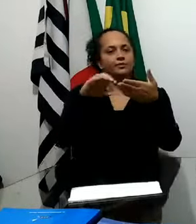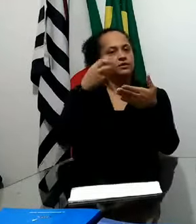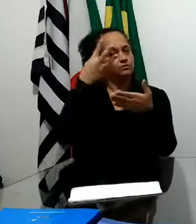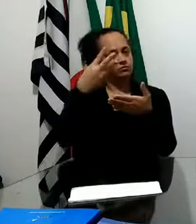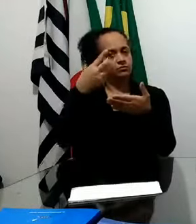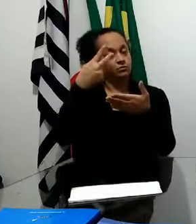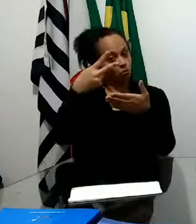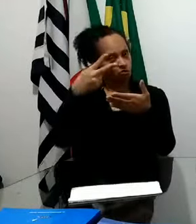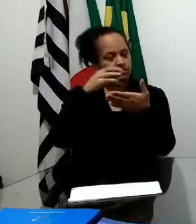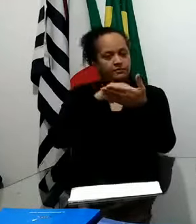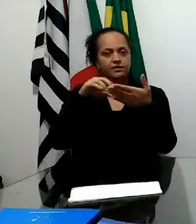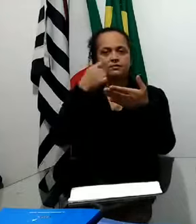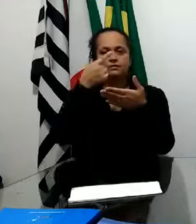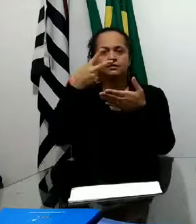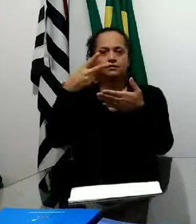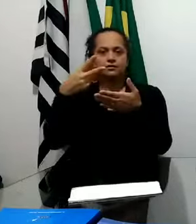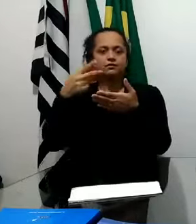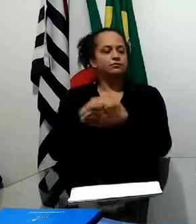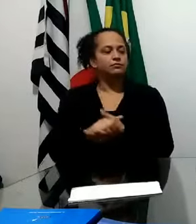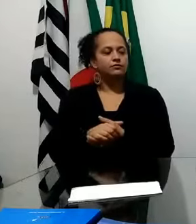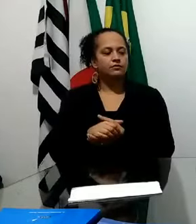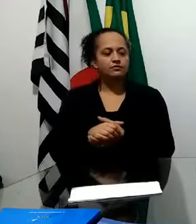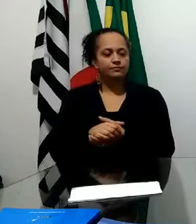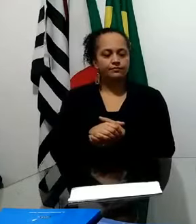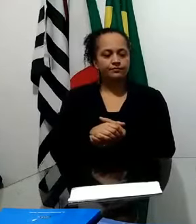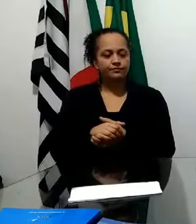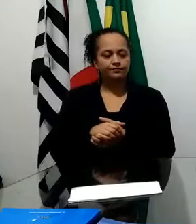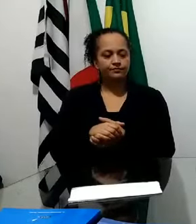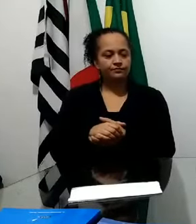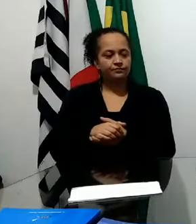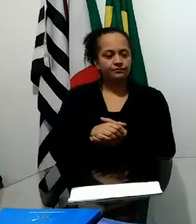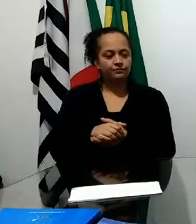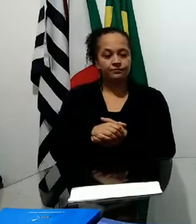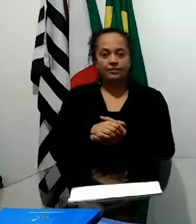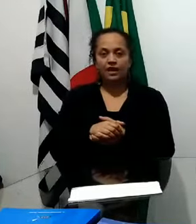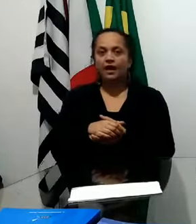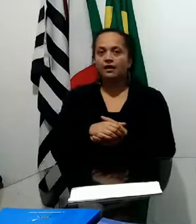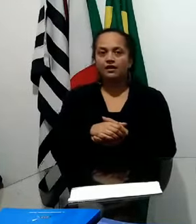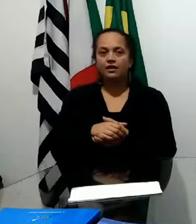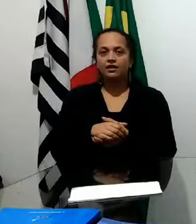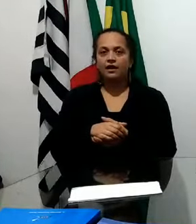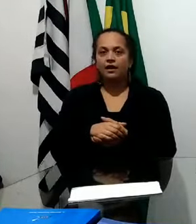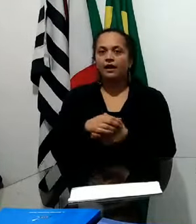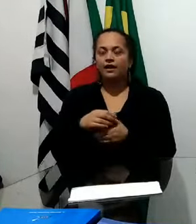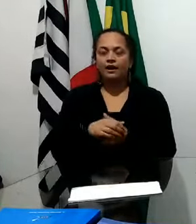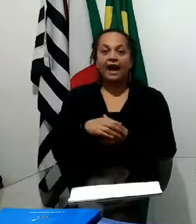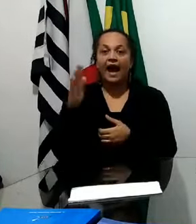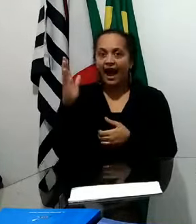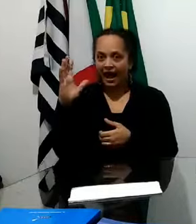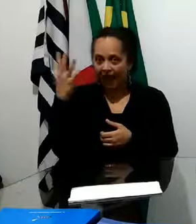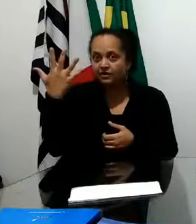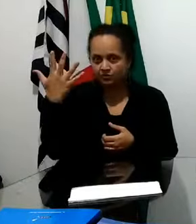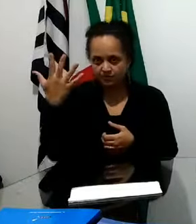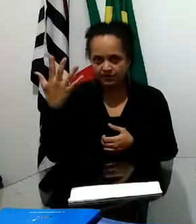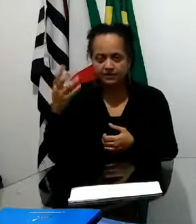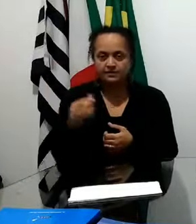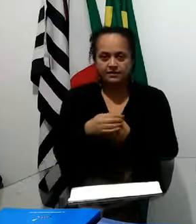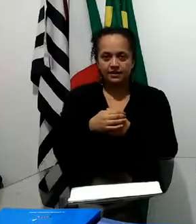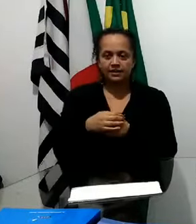e versículo 12 diz: em chegando o prazo de cada moça vir ao rei